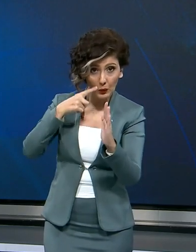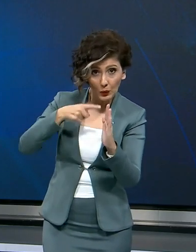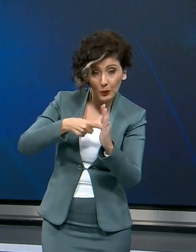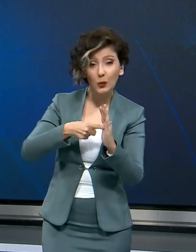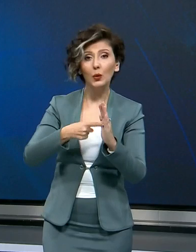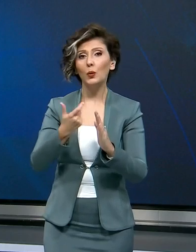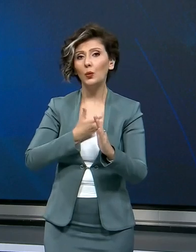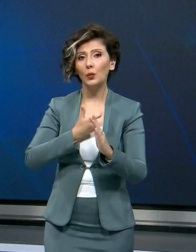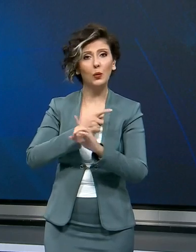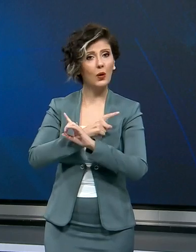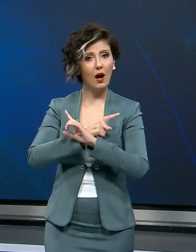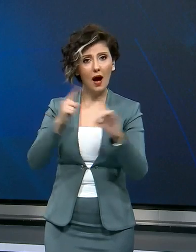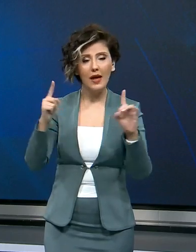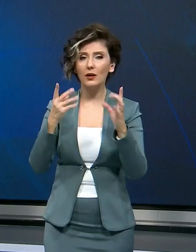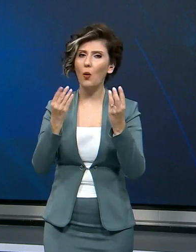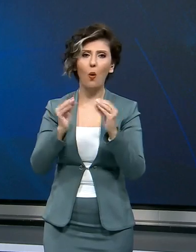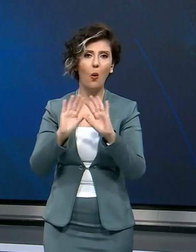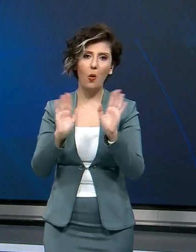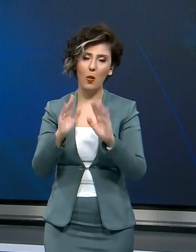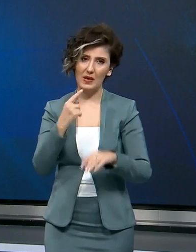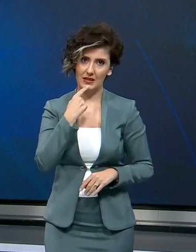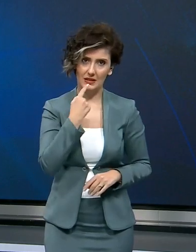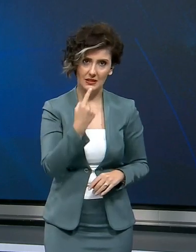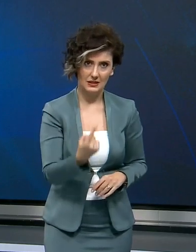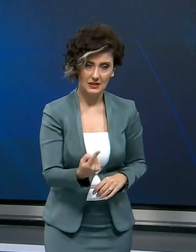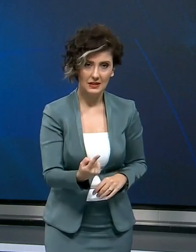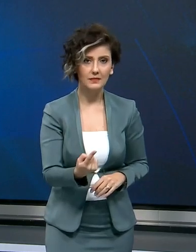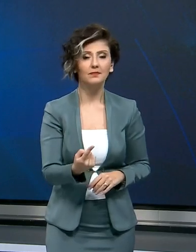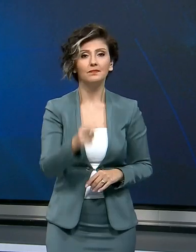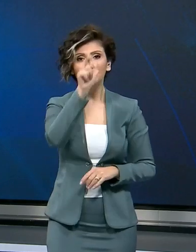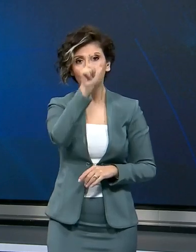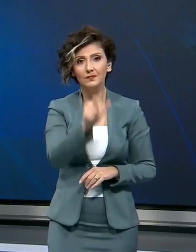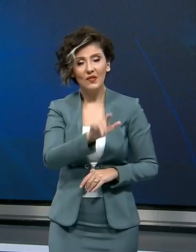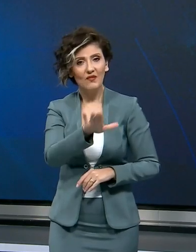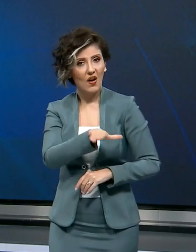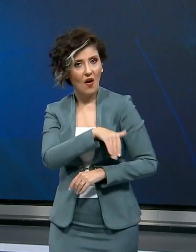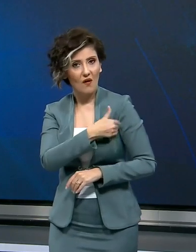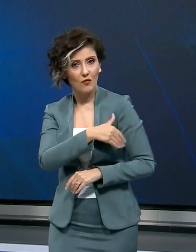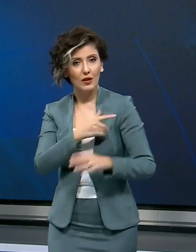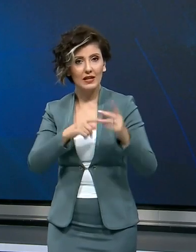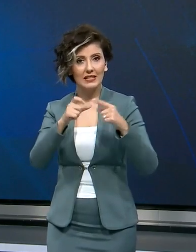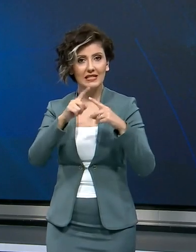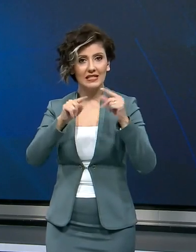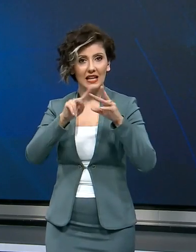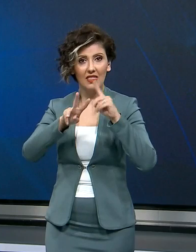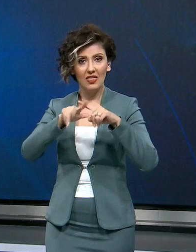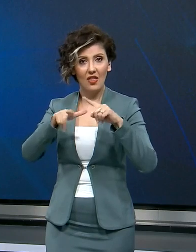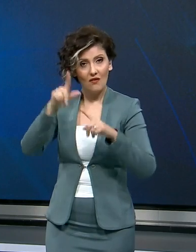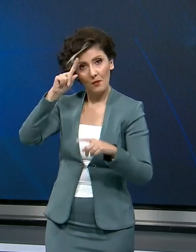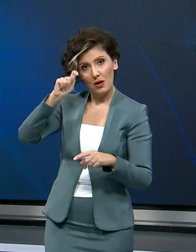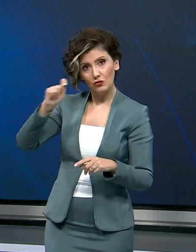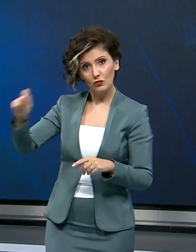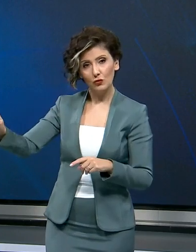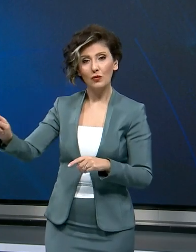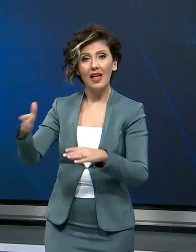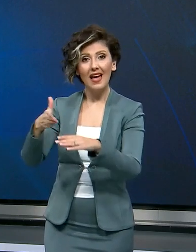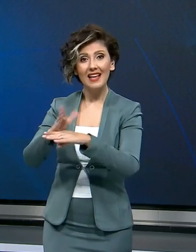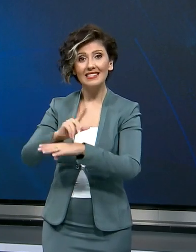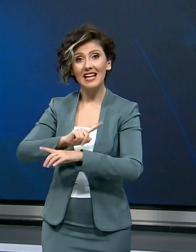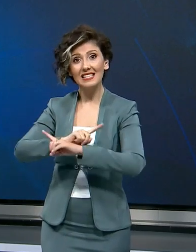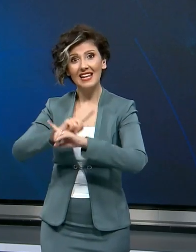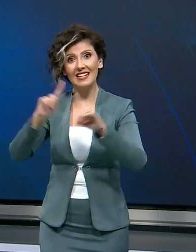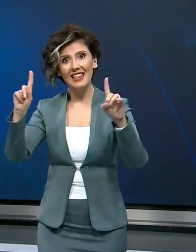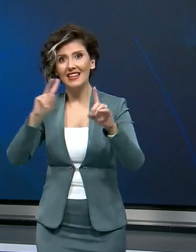yönünden hukuka aykırılığının bulunmadığı vurgulandı. Sanık ve avukatlarının istinaf başvurularının esastan